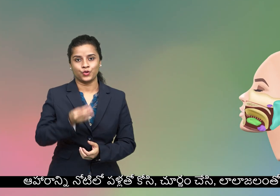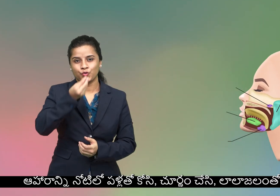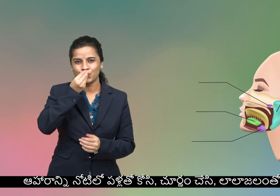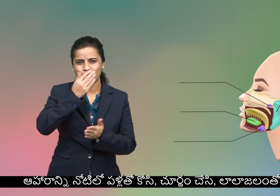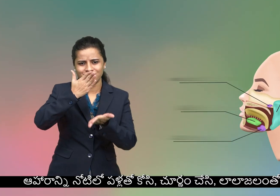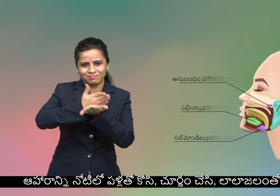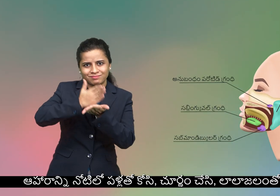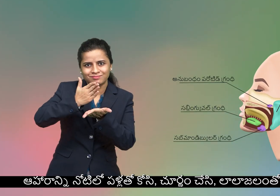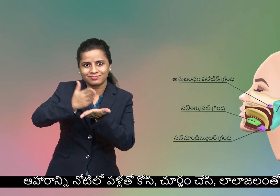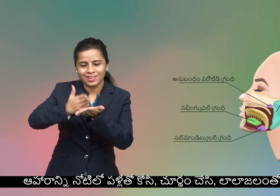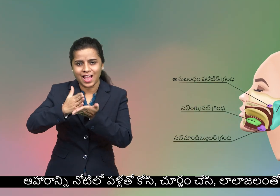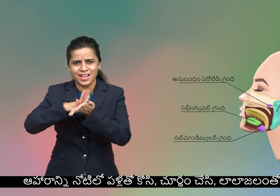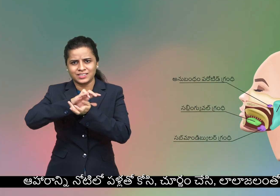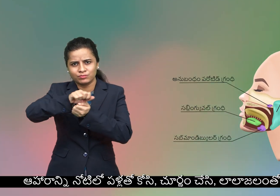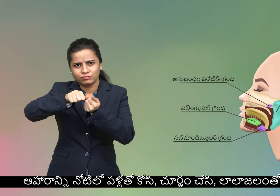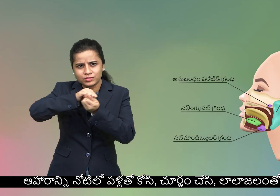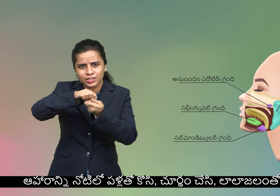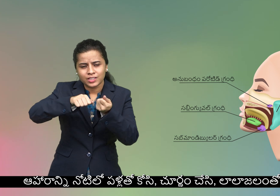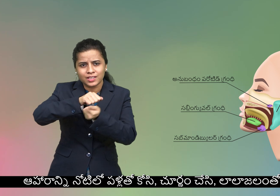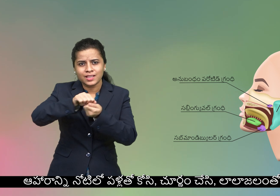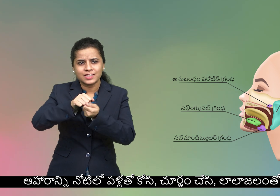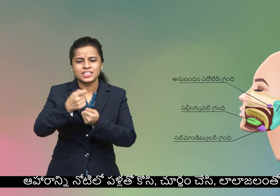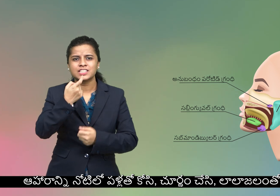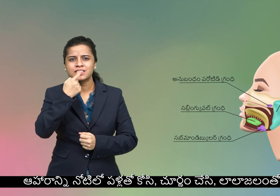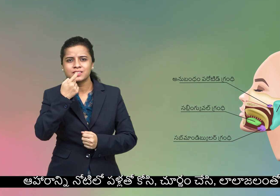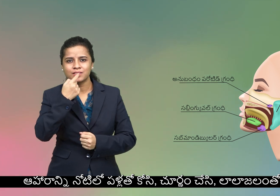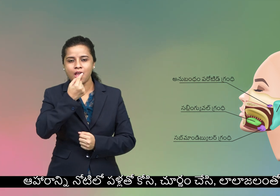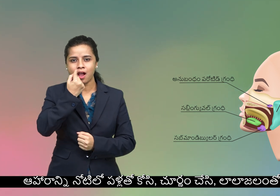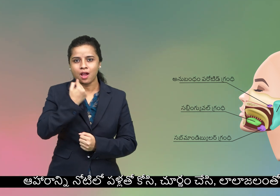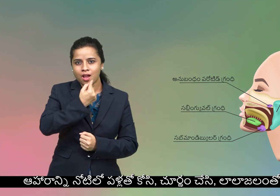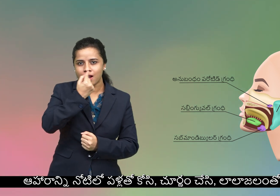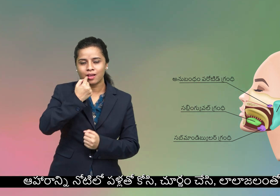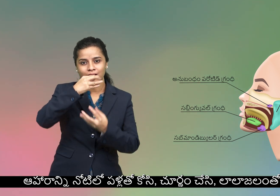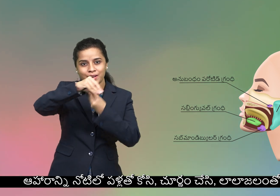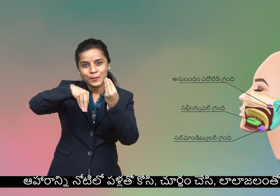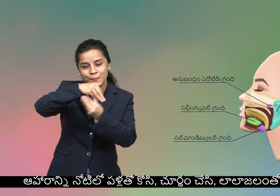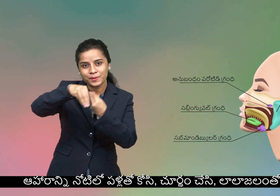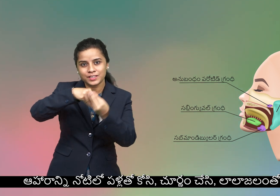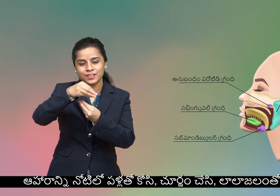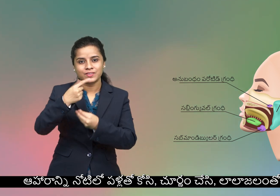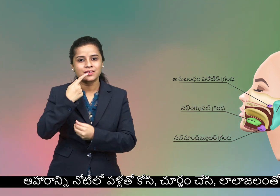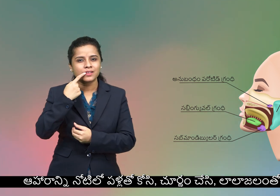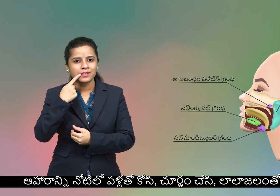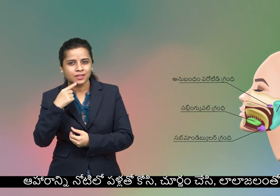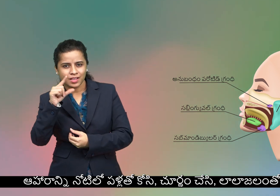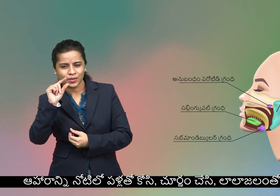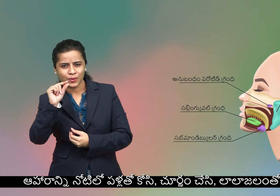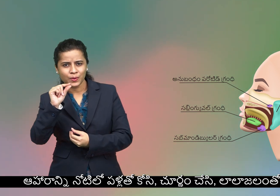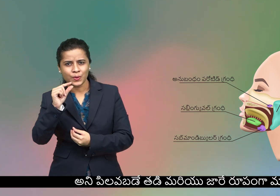ఆహారాన్ని నోటిలో పళ్లతో కోసి చూర్ణం చేసి లాలాజలంతో కలిపి దానిని బోలస్